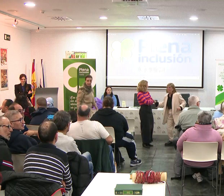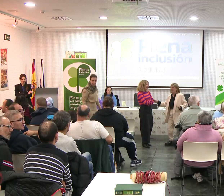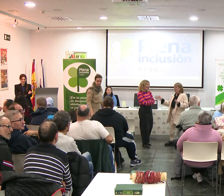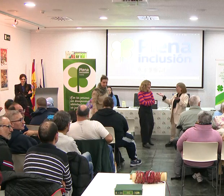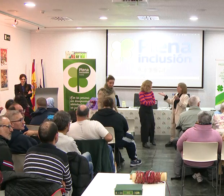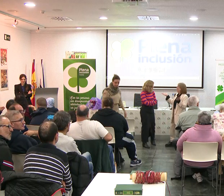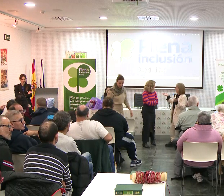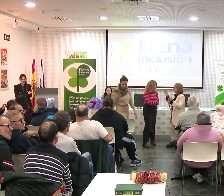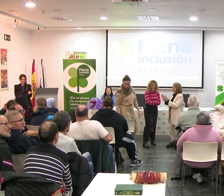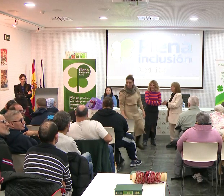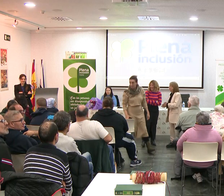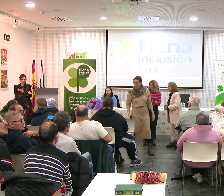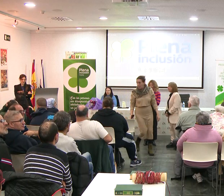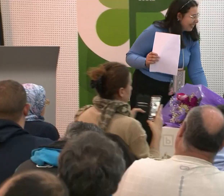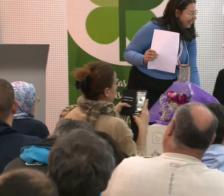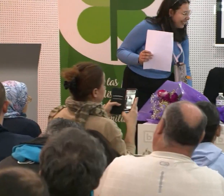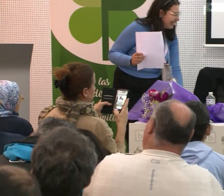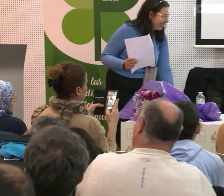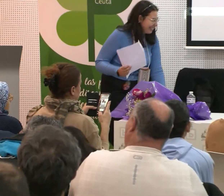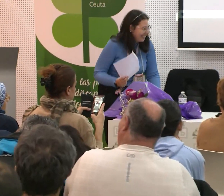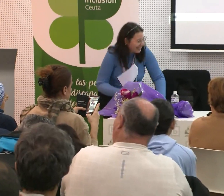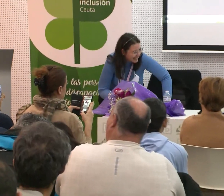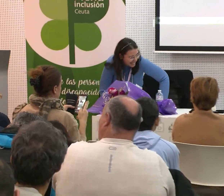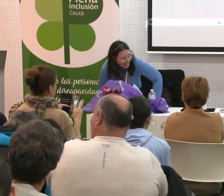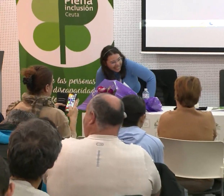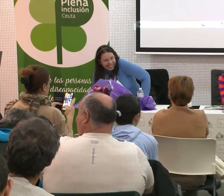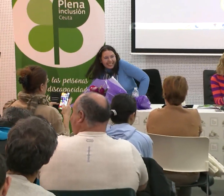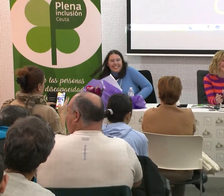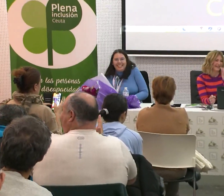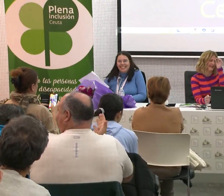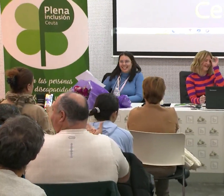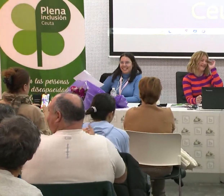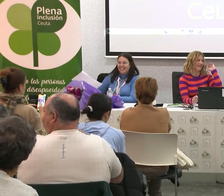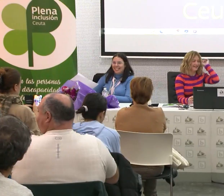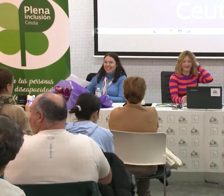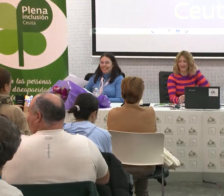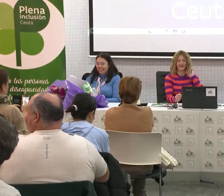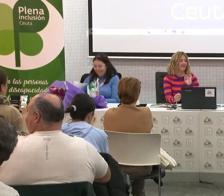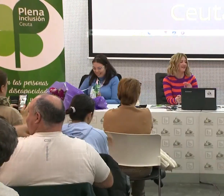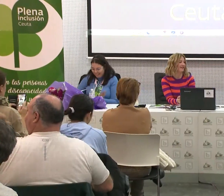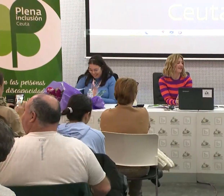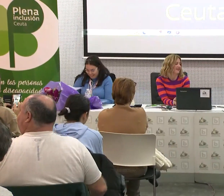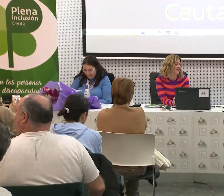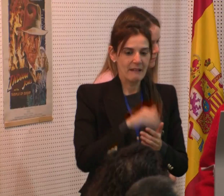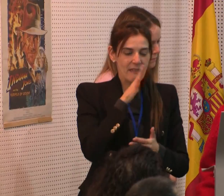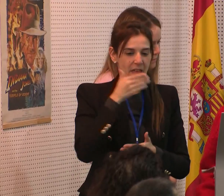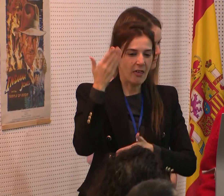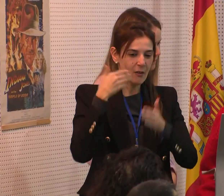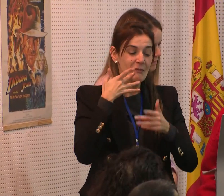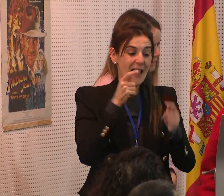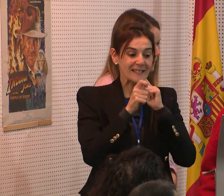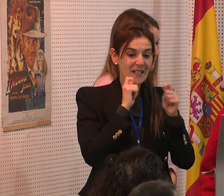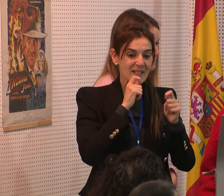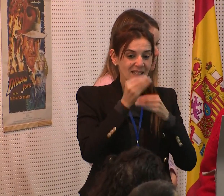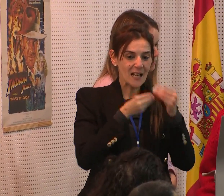de marzo adquiere un cariz doble, por ser mujer y por pertenecer al colectivo de personas con discapacidad. Un